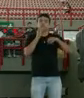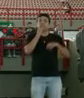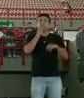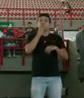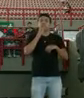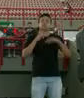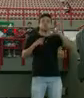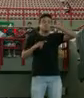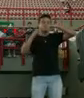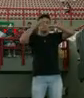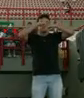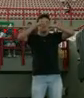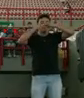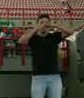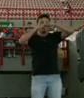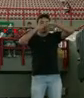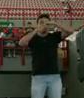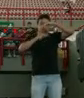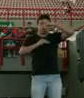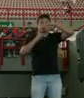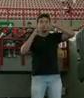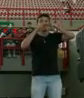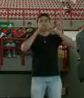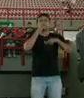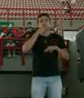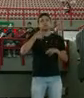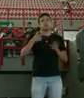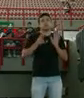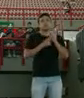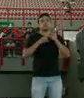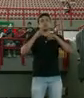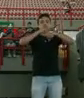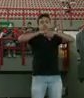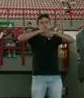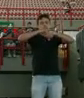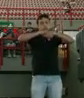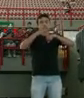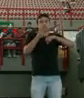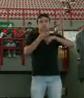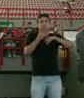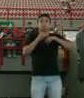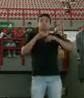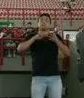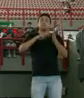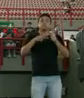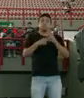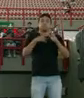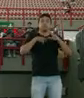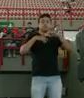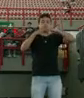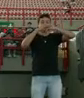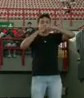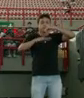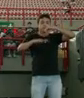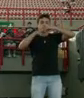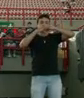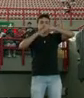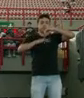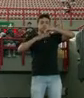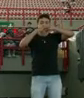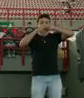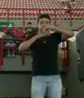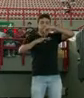professor, eu estou urinando muito, então você está com uma grande o quê? Diurese. Você